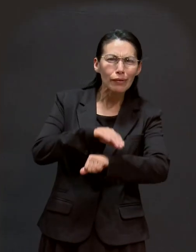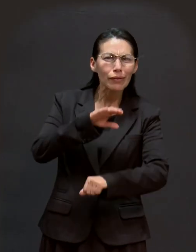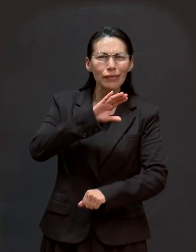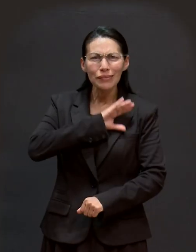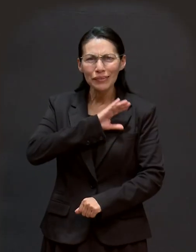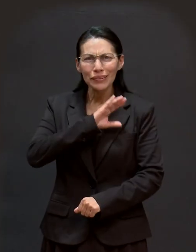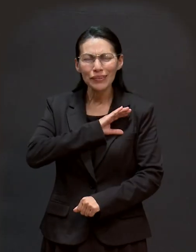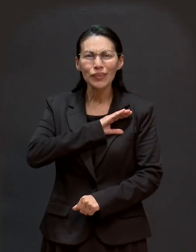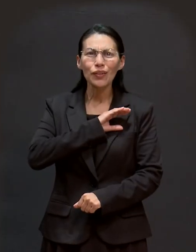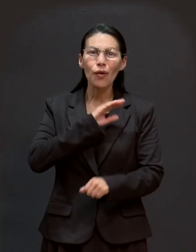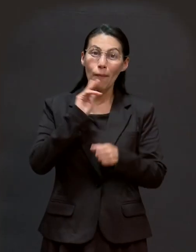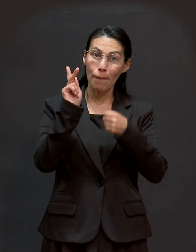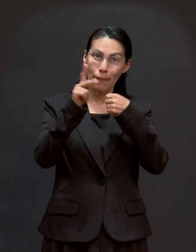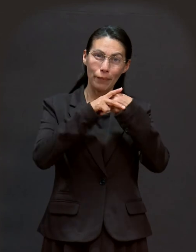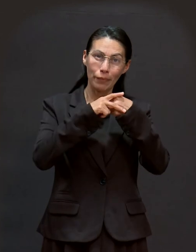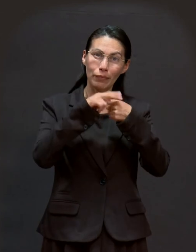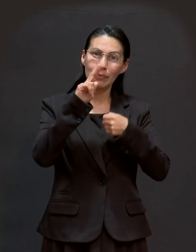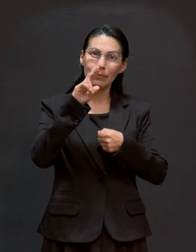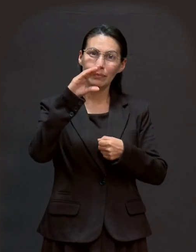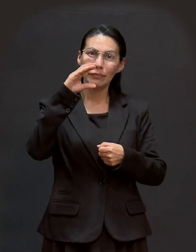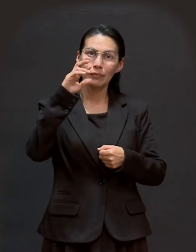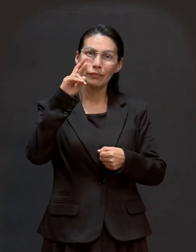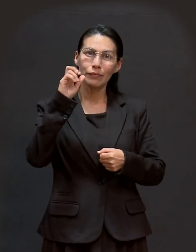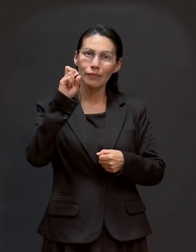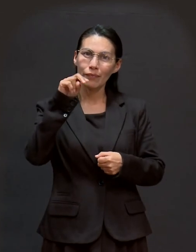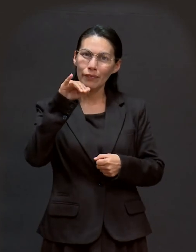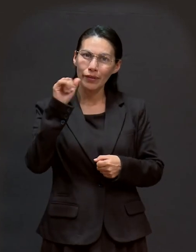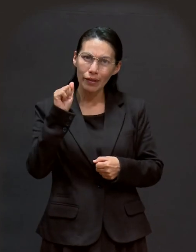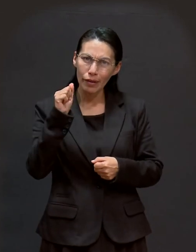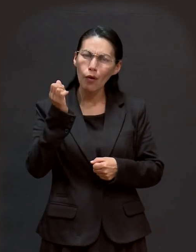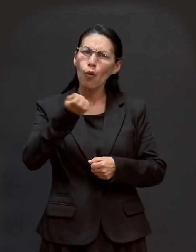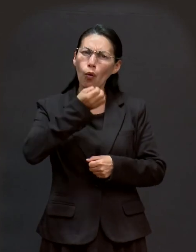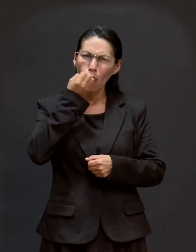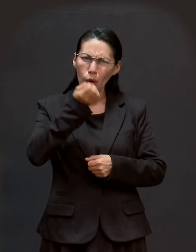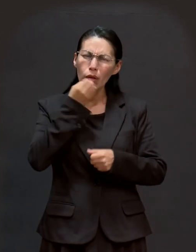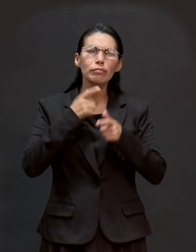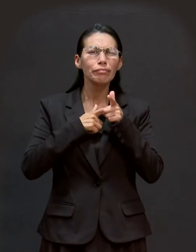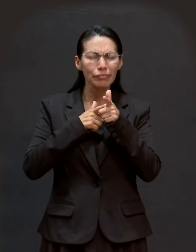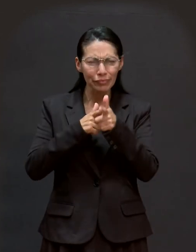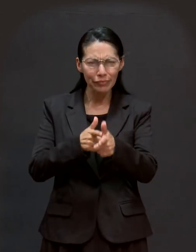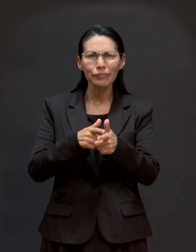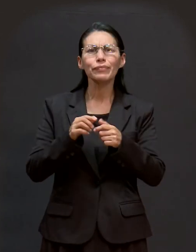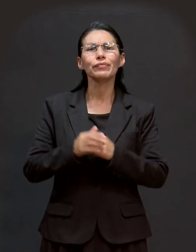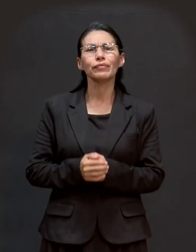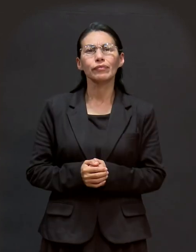queridos no nos olvidemos de estar orando por ucrania